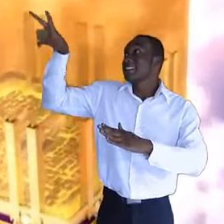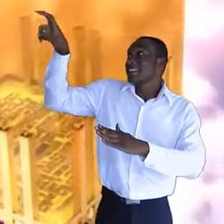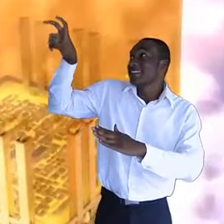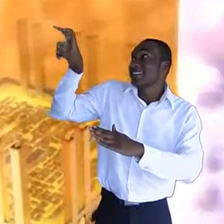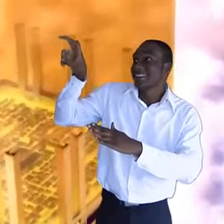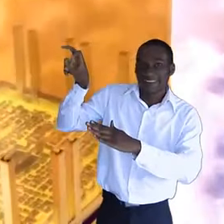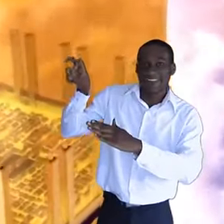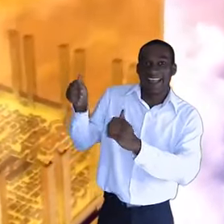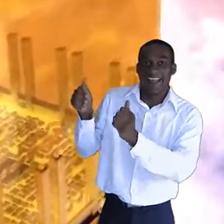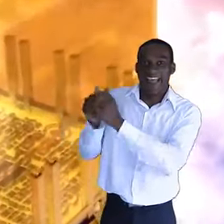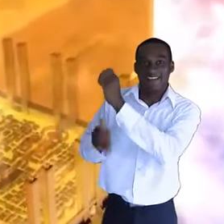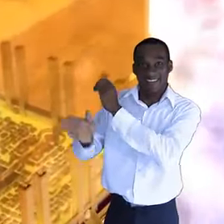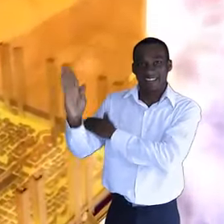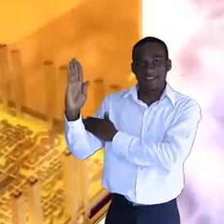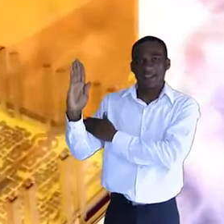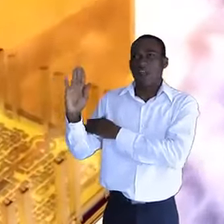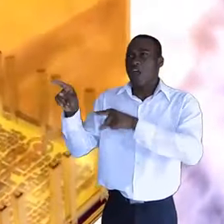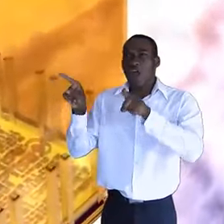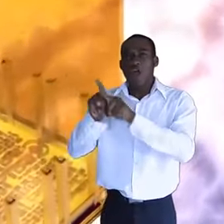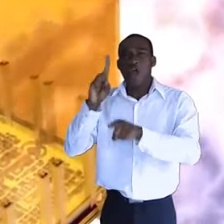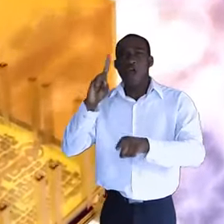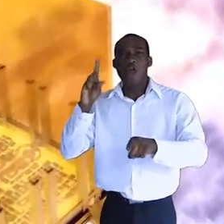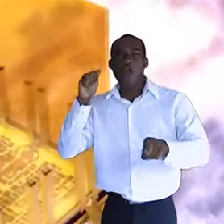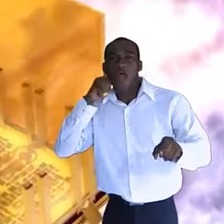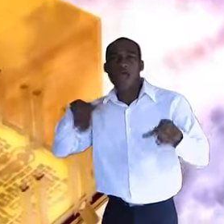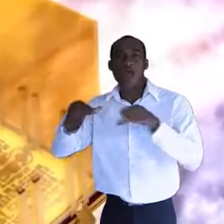Dieu, parée comme une épouse qui s'est ornée pour son mari.